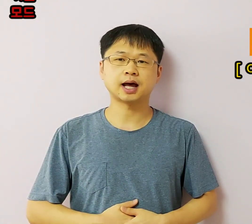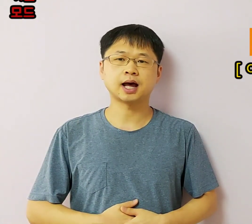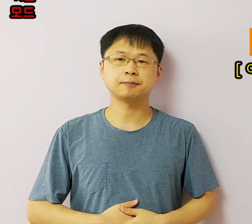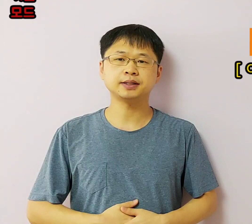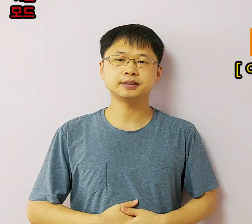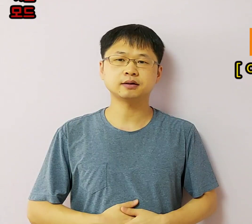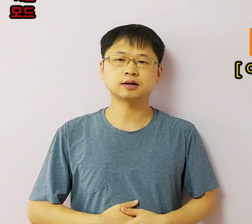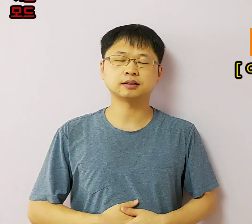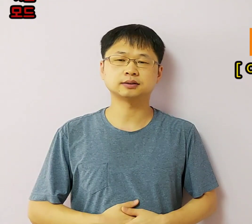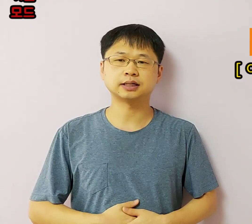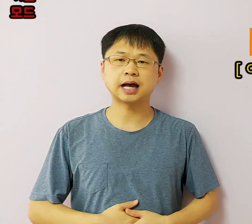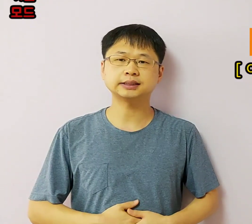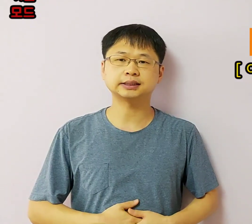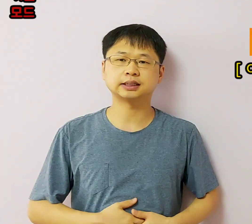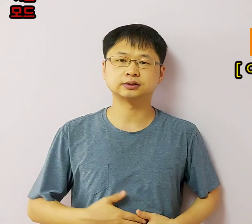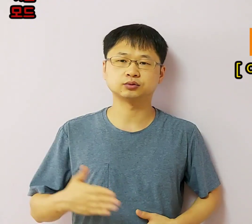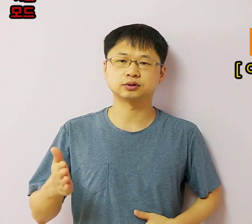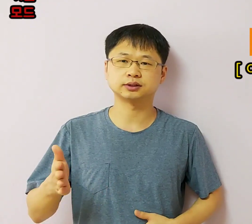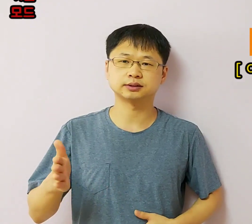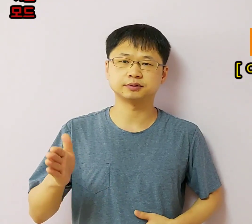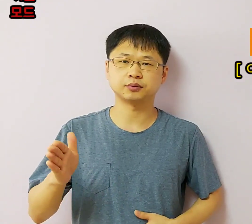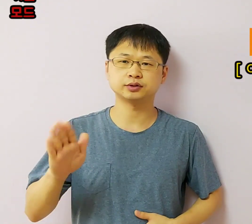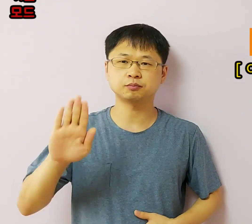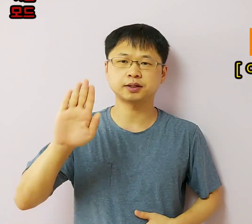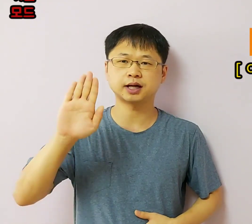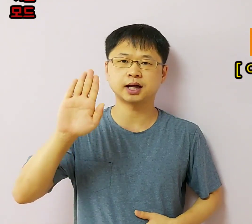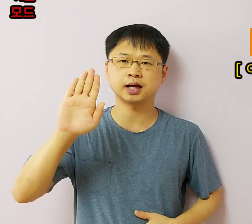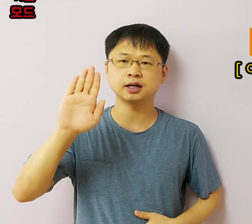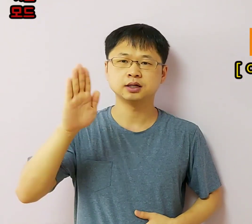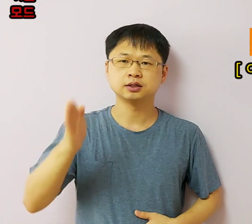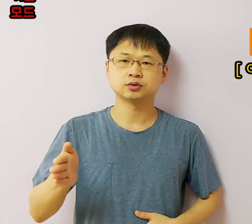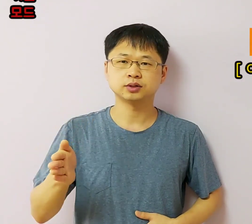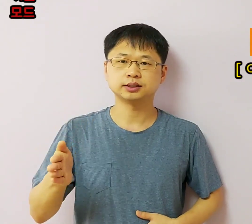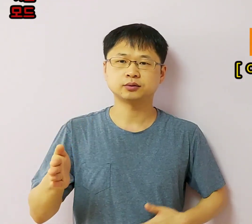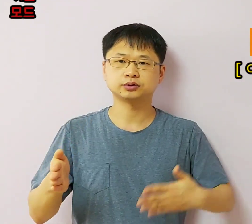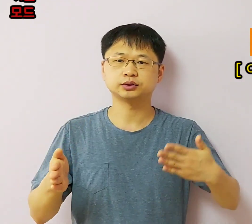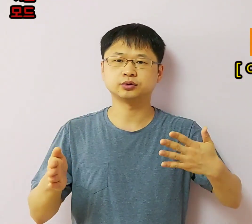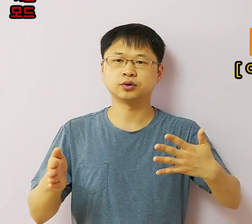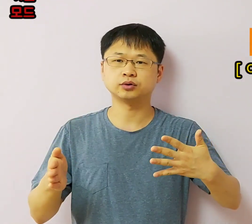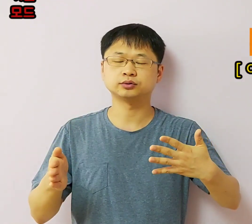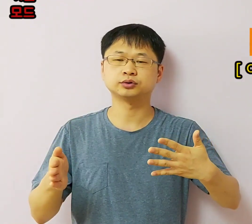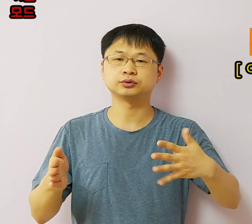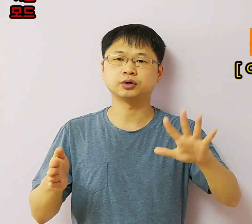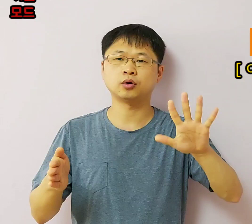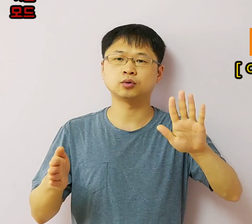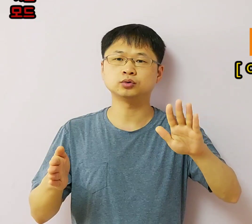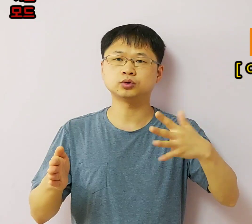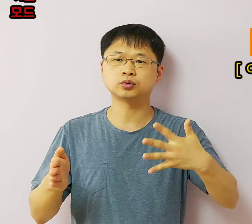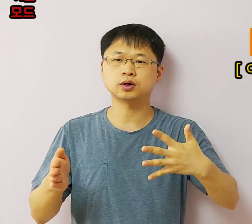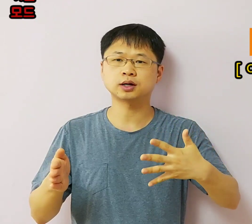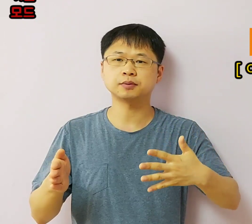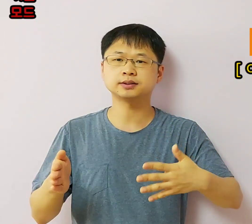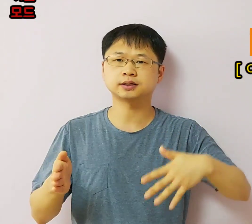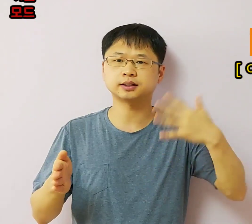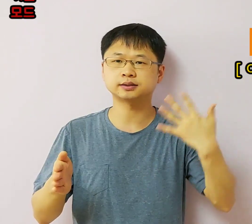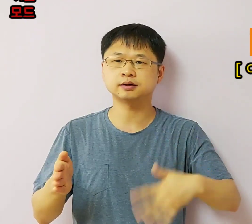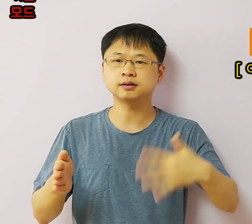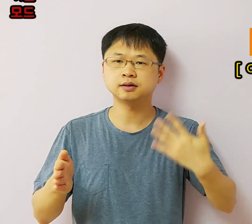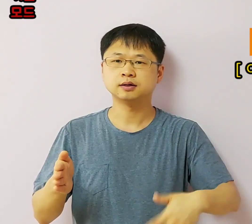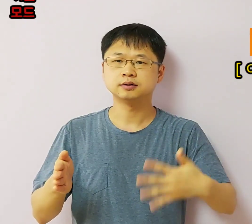나은입니다. 미처라는 것은 아직이라는 수어를 썼습니다. 왼손바닥 손날 세워주시고요. 오른손 손가락 편 상태에서